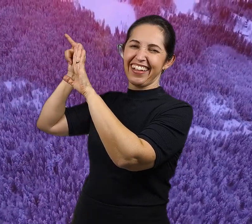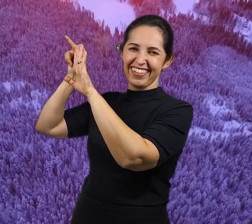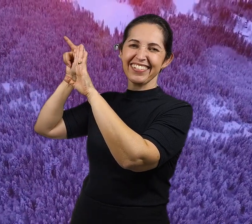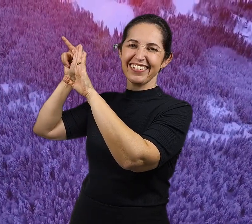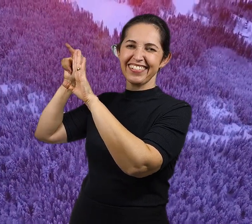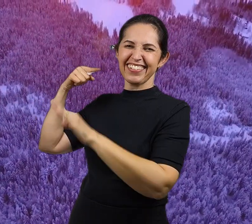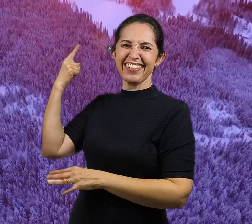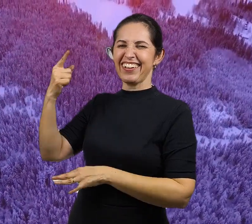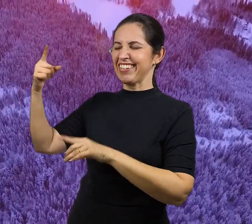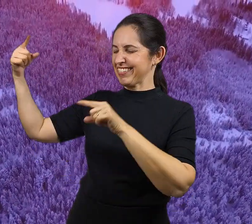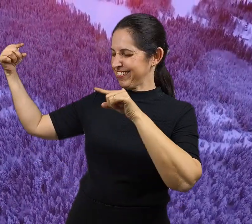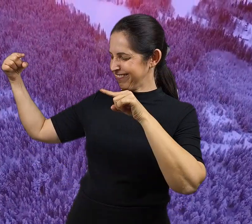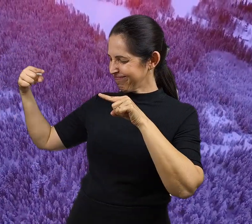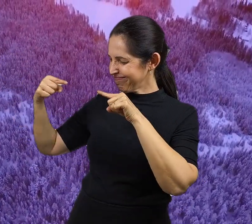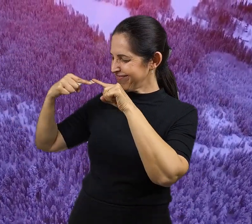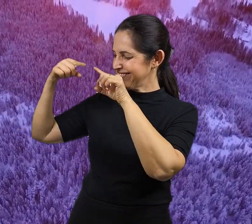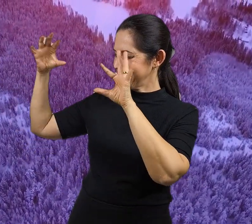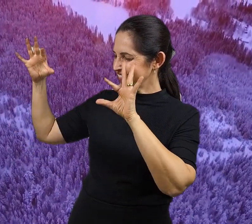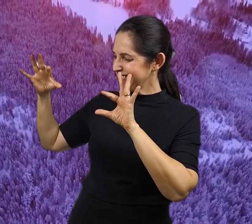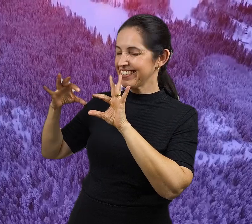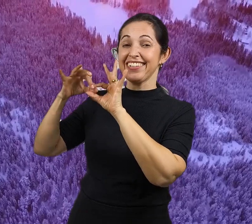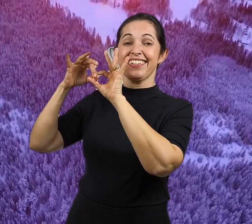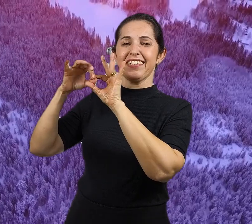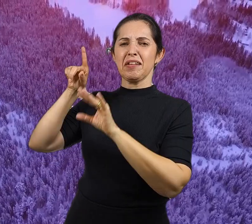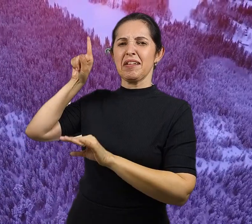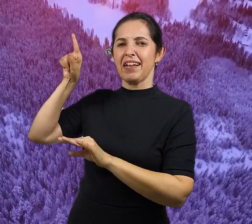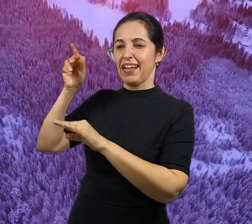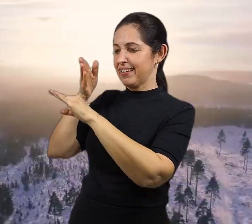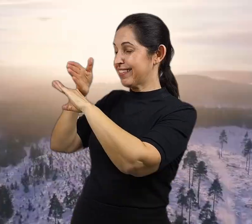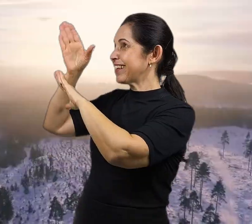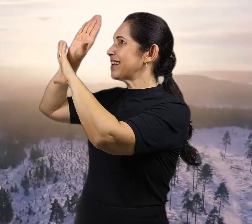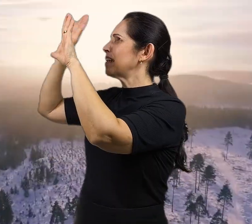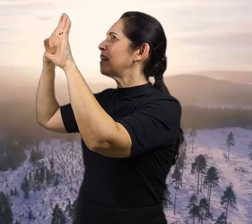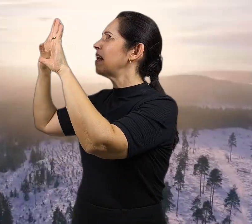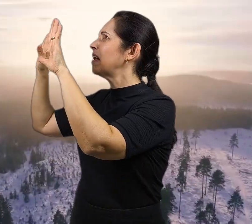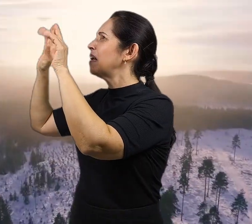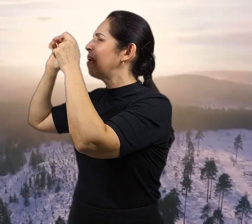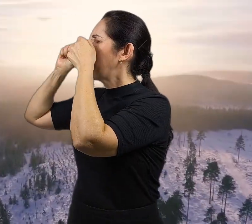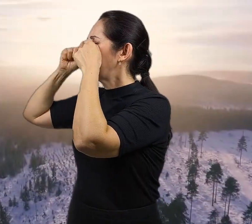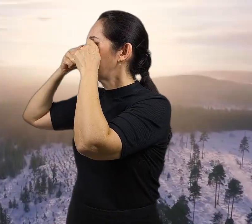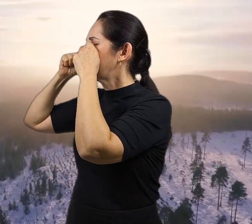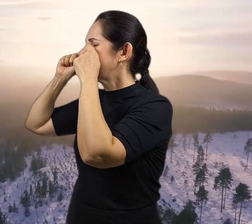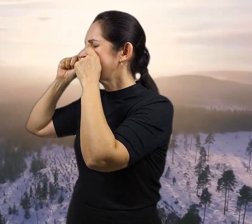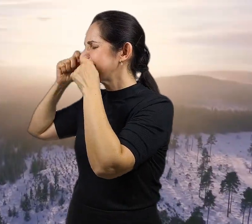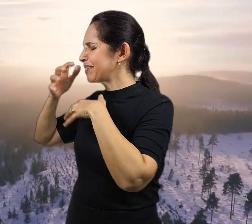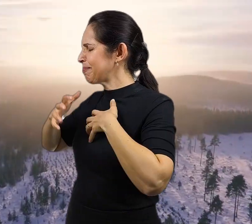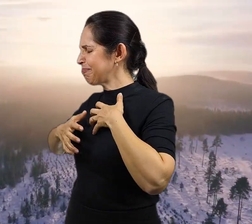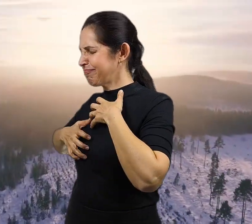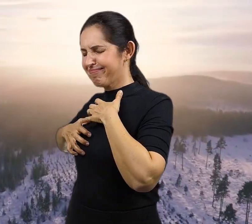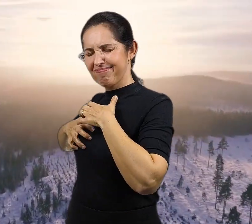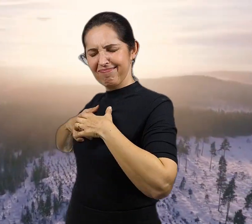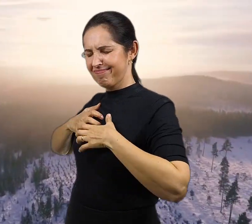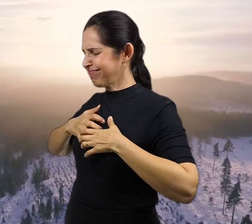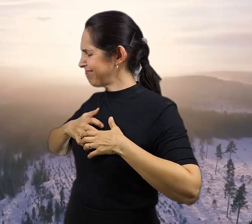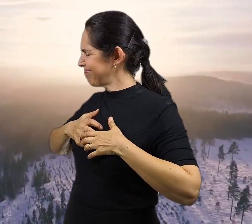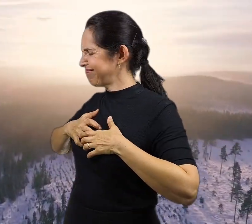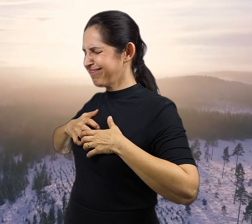céu não haverá pranto, não haverá dor, não haverá lágrimas, mas lá vai ser a nossa condição. Enquanto nós